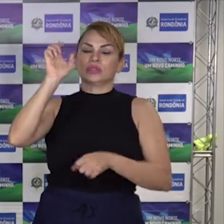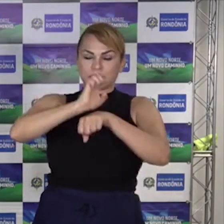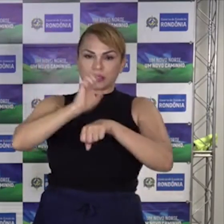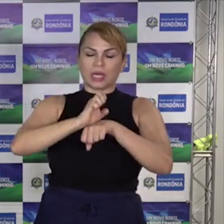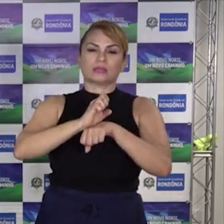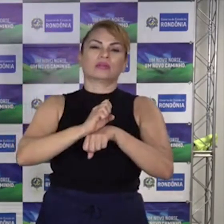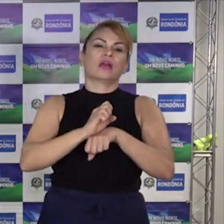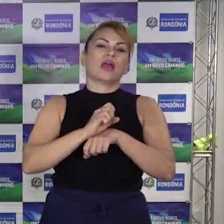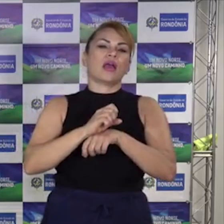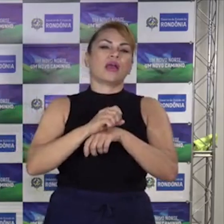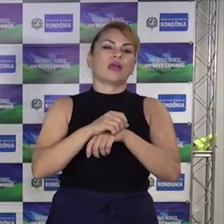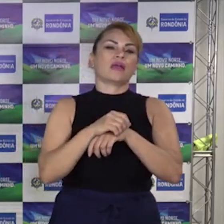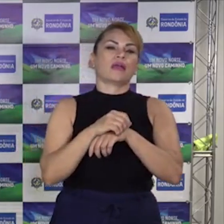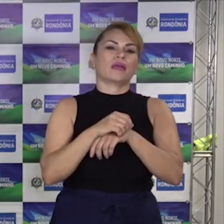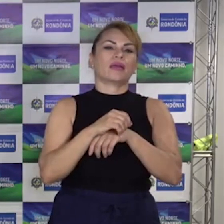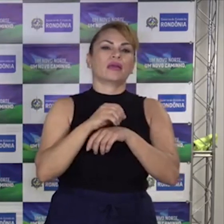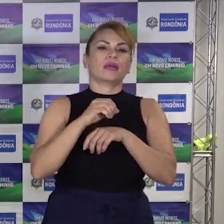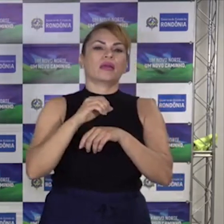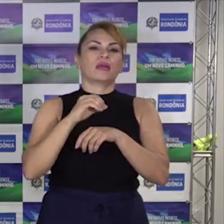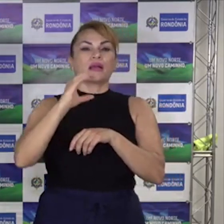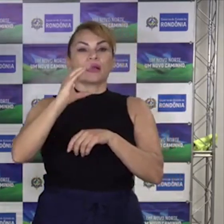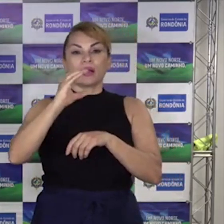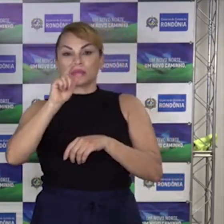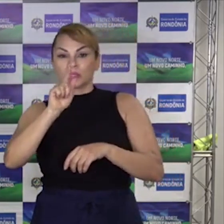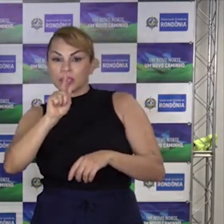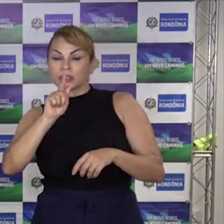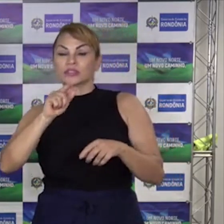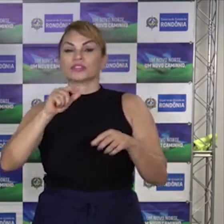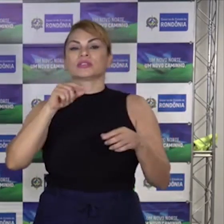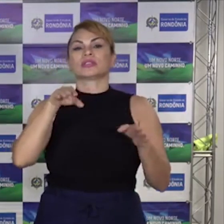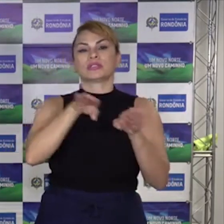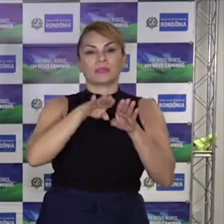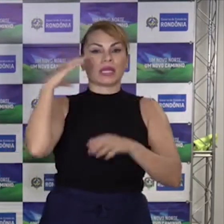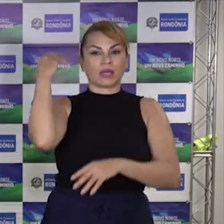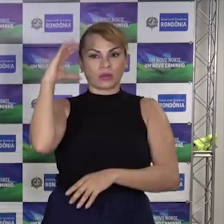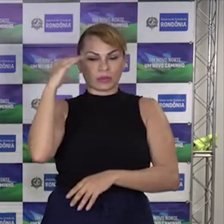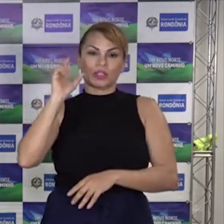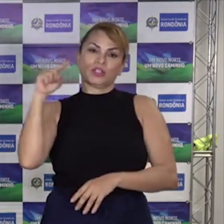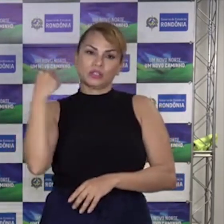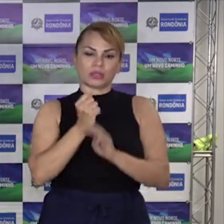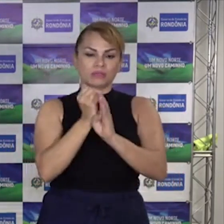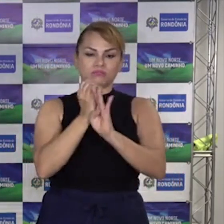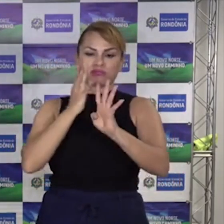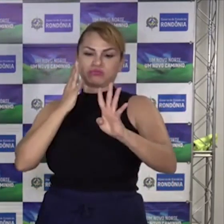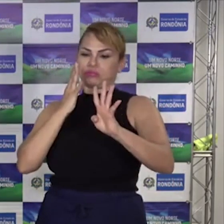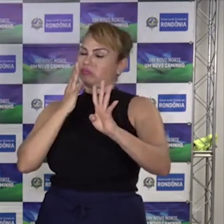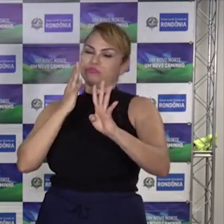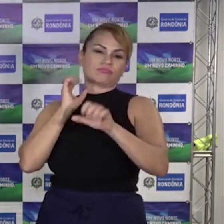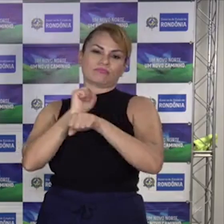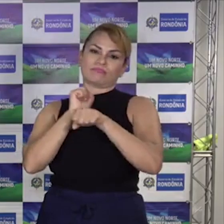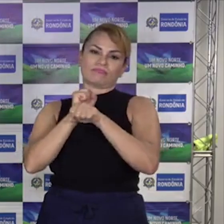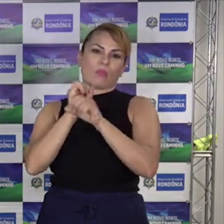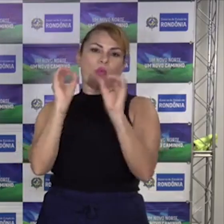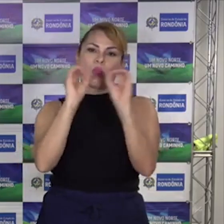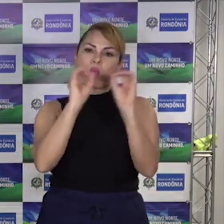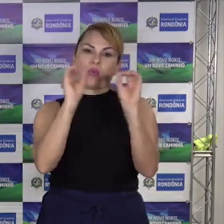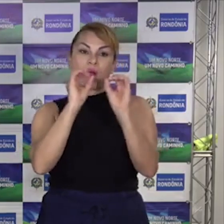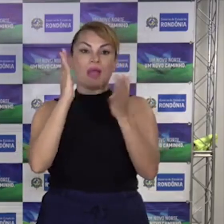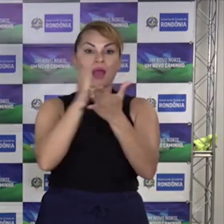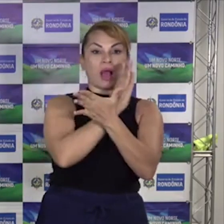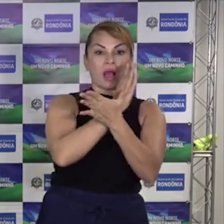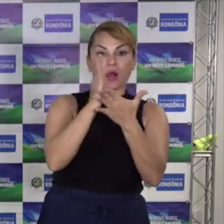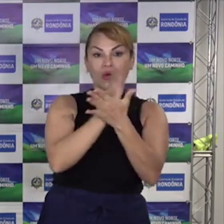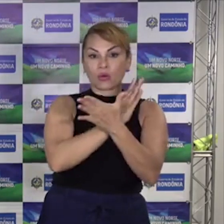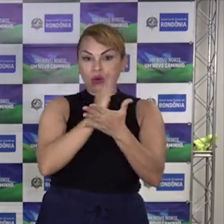estados estava fazendo para Campo Grande Cuiabá a partir desse momento não há necessidade E pelo fato da nossa fila ter chegado ao zero não